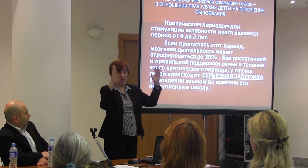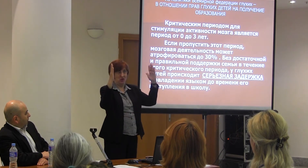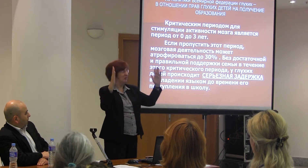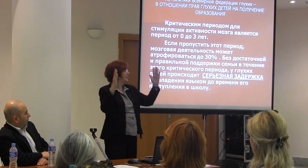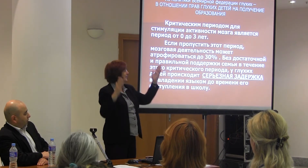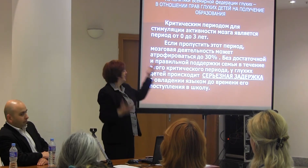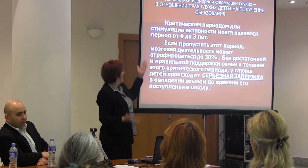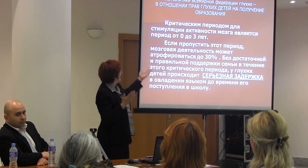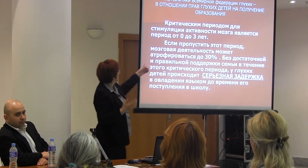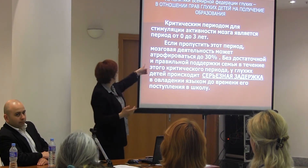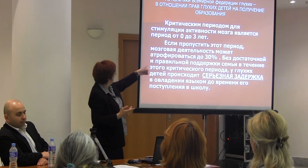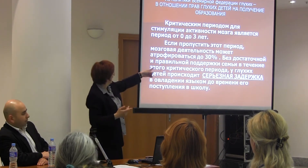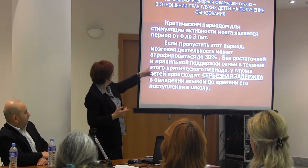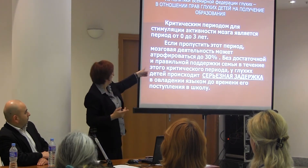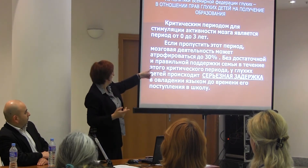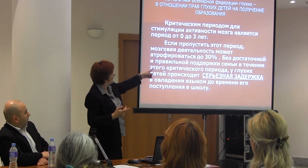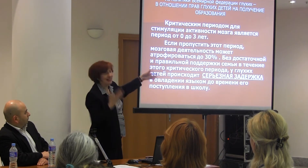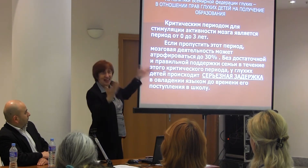является период от 0 до 3 лет.